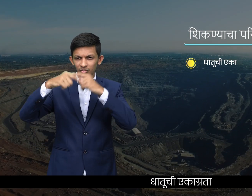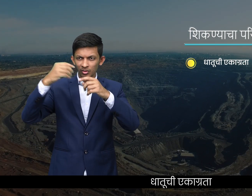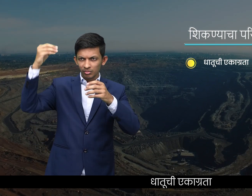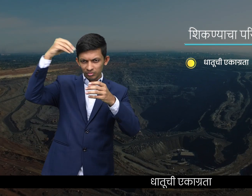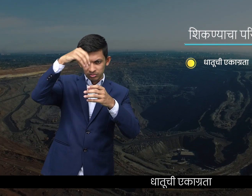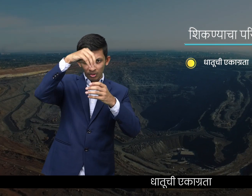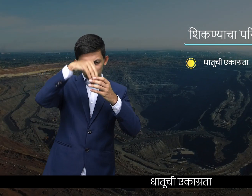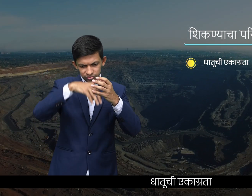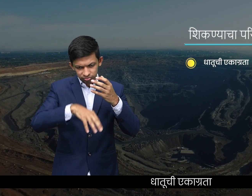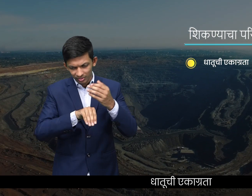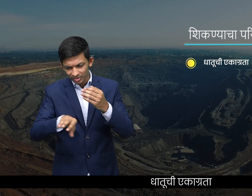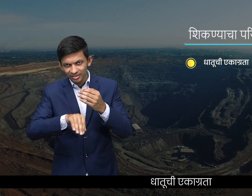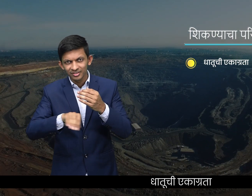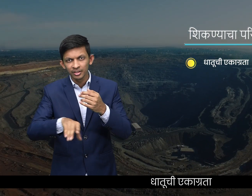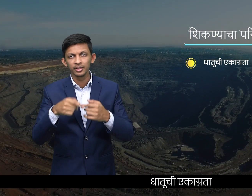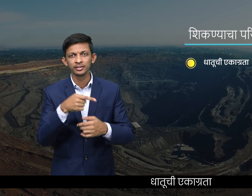धातूची एकाग्रता,